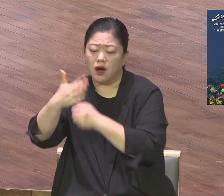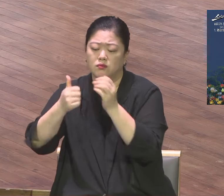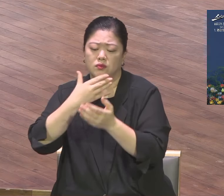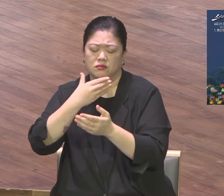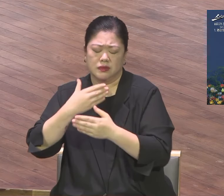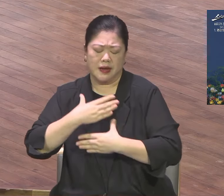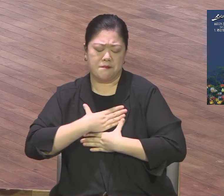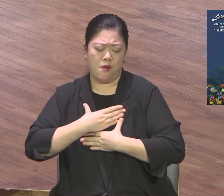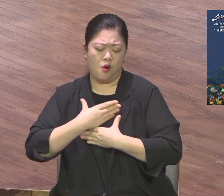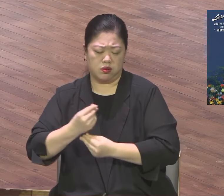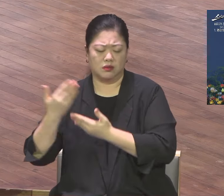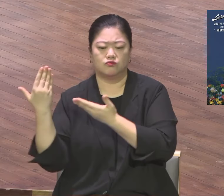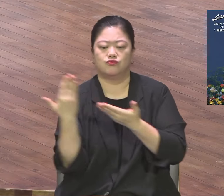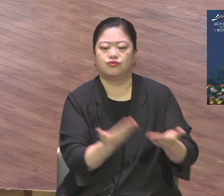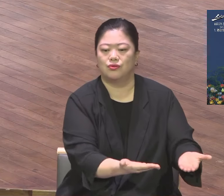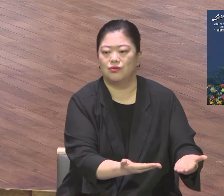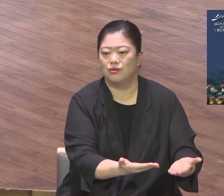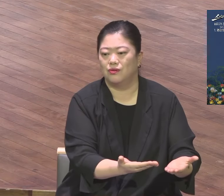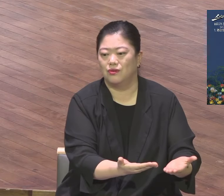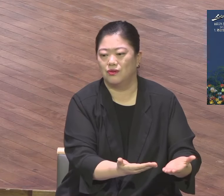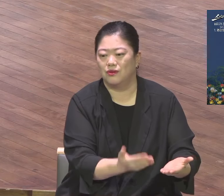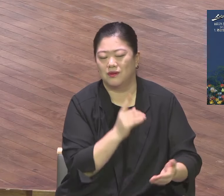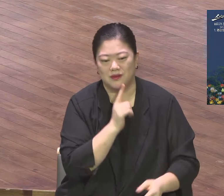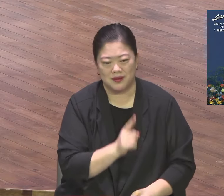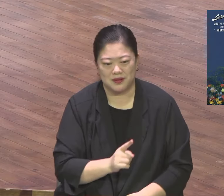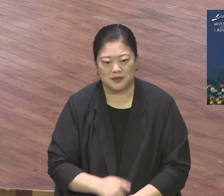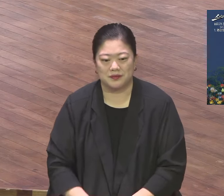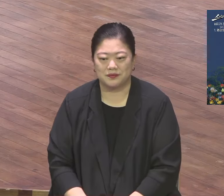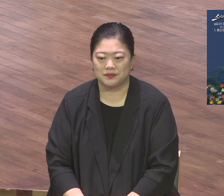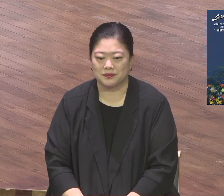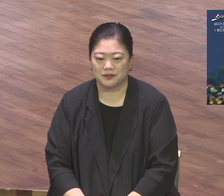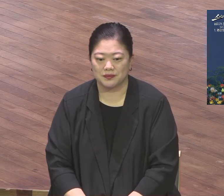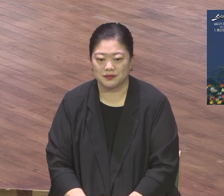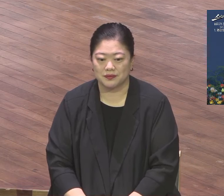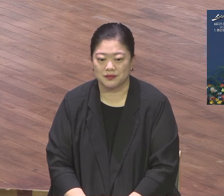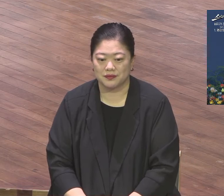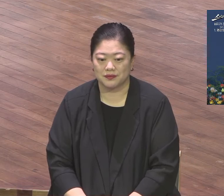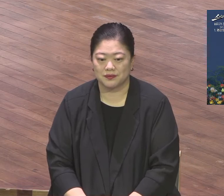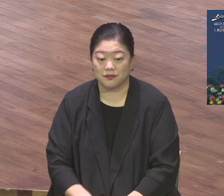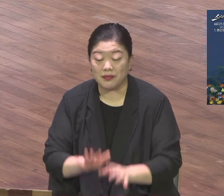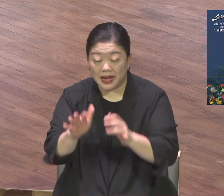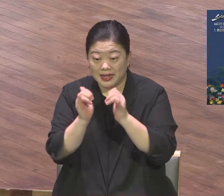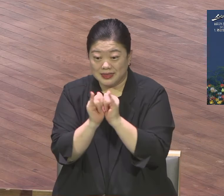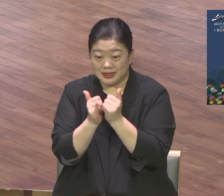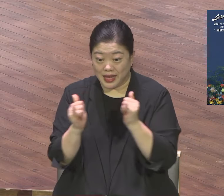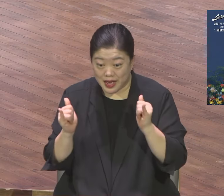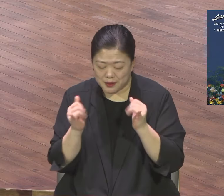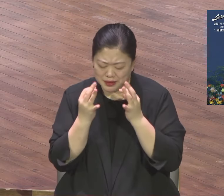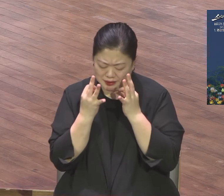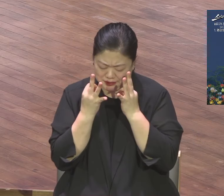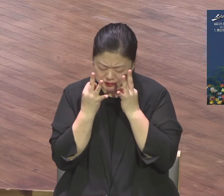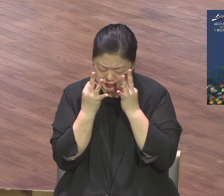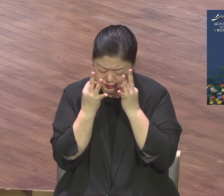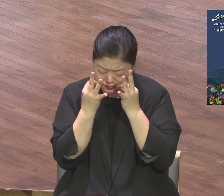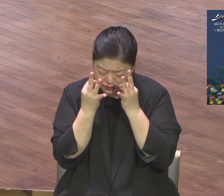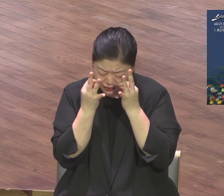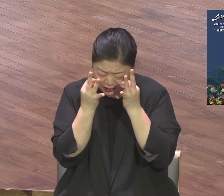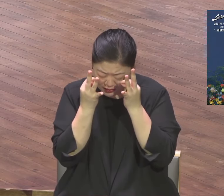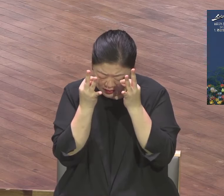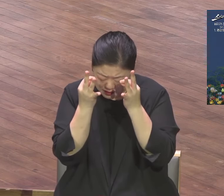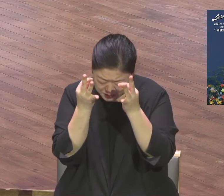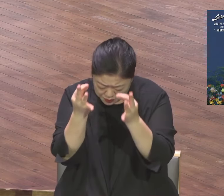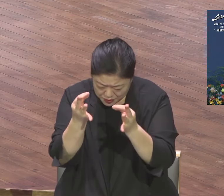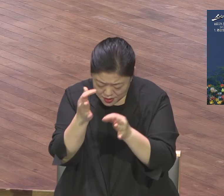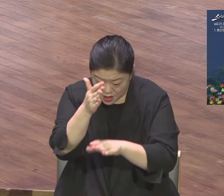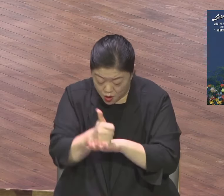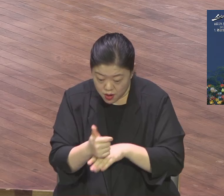뜻이에요. 또 평강은요, 인간 스스로 노력한다고 얻어지는 성질이 아니에요.